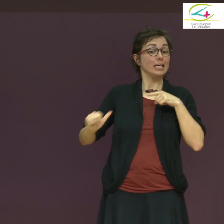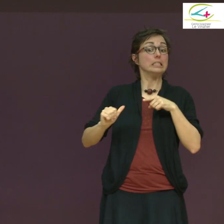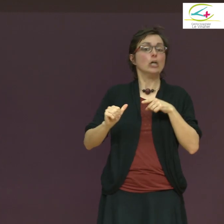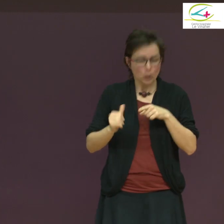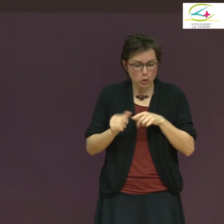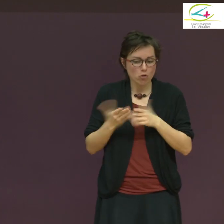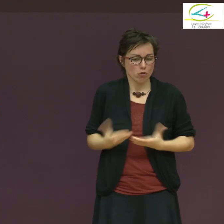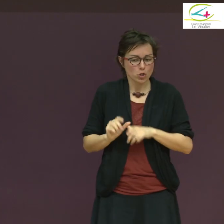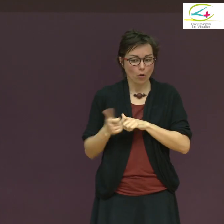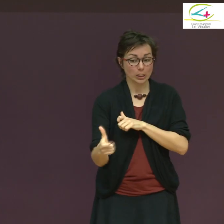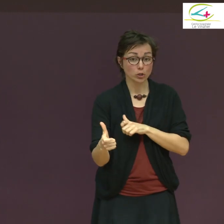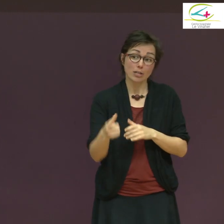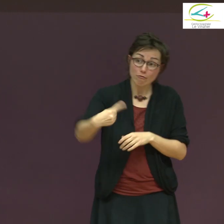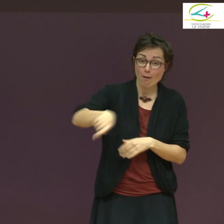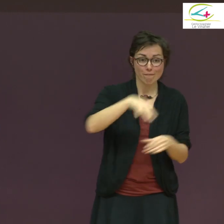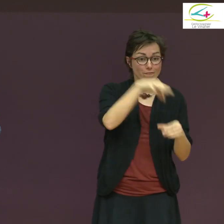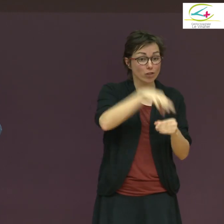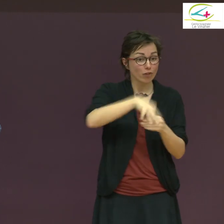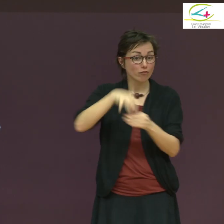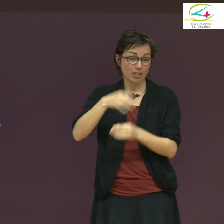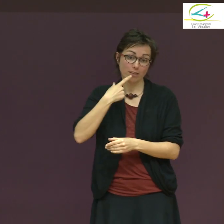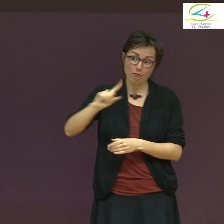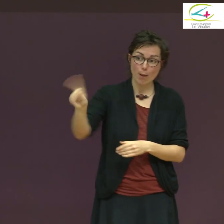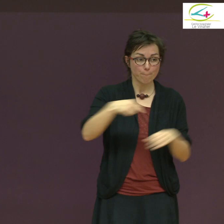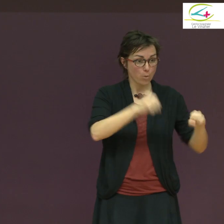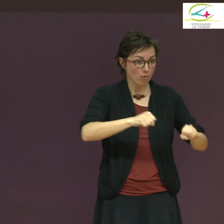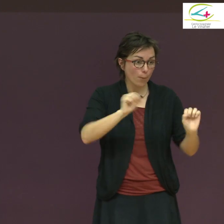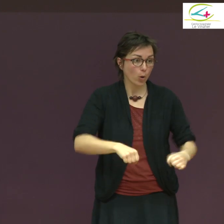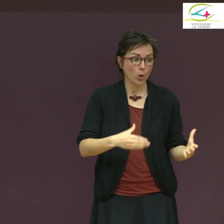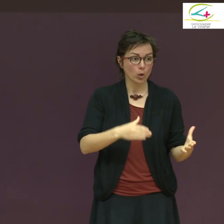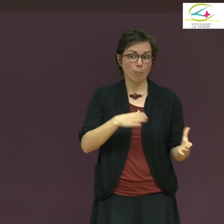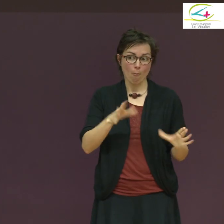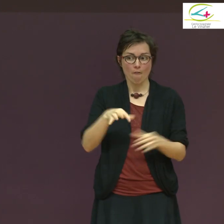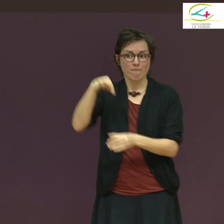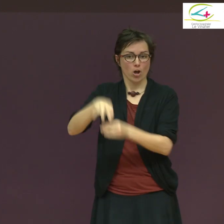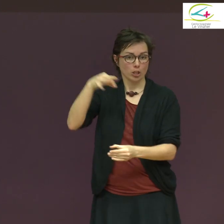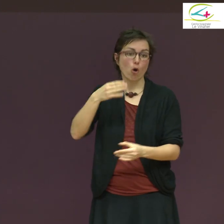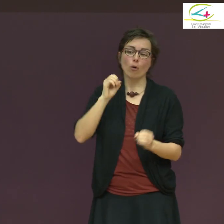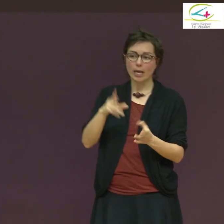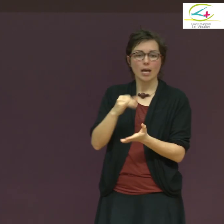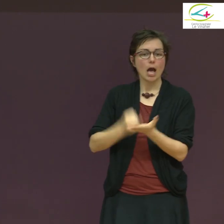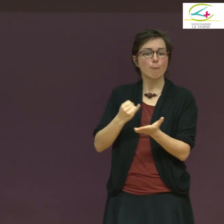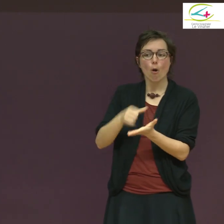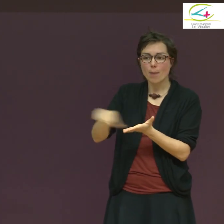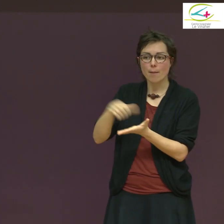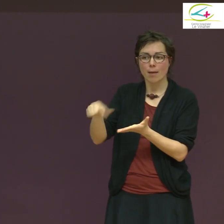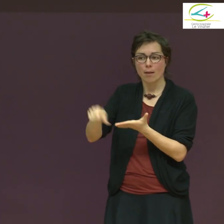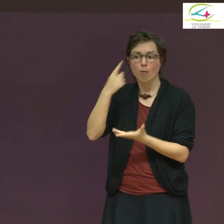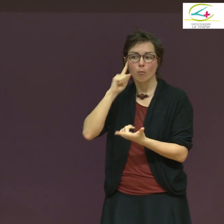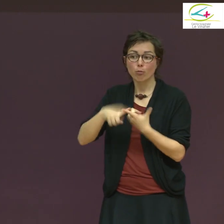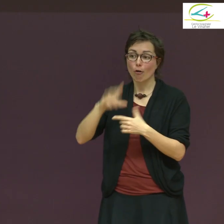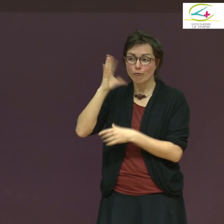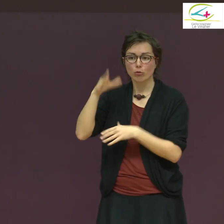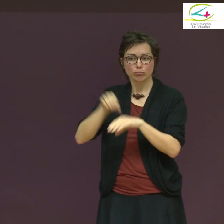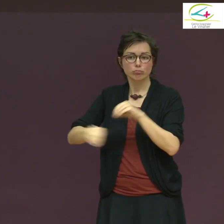le bulletin de vote, hein. C'est que, voilà, s'occuper des fous, payer ses impôts en plus pour traiter des fous, voilà. Donc,